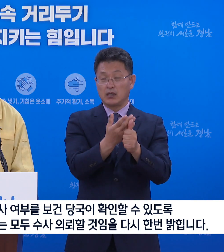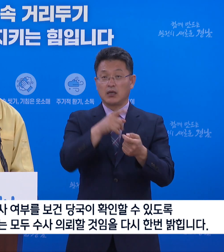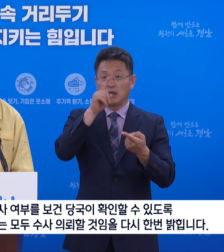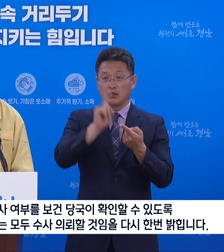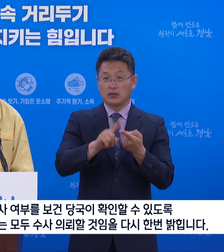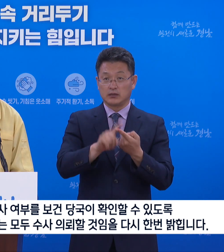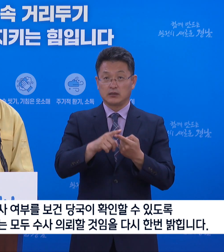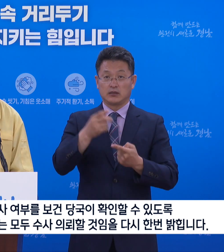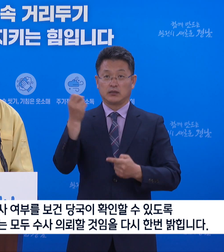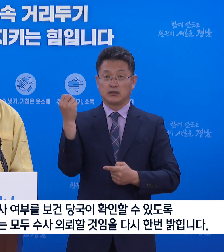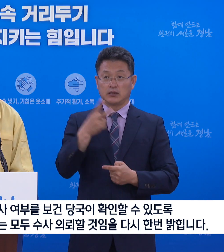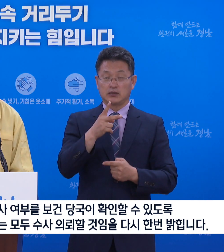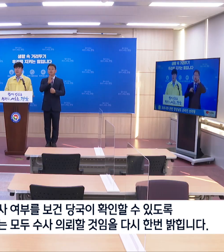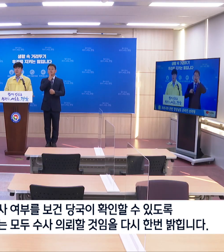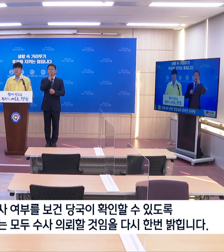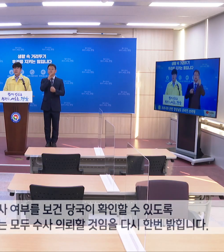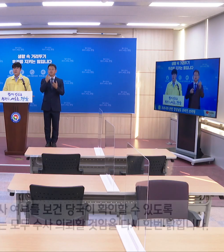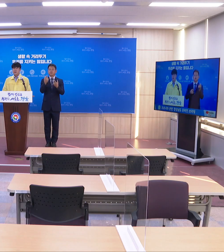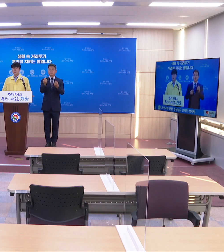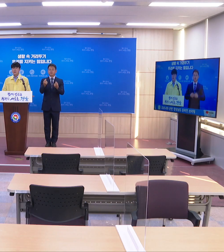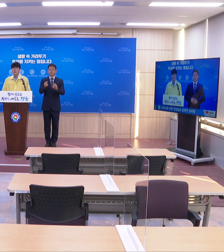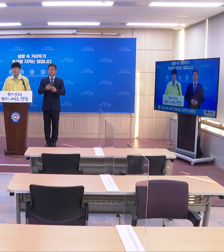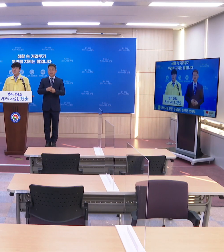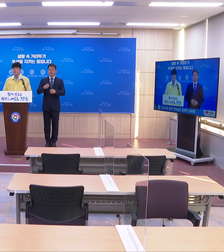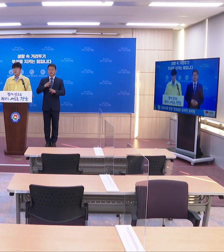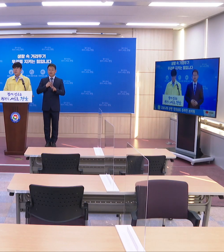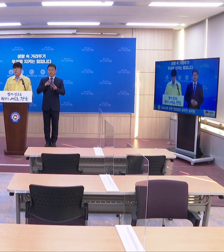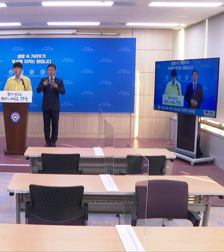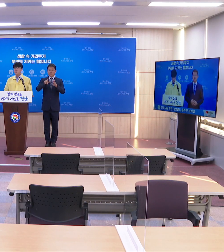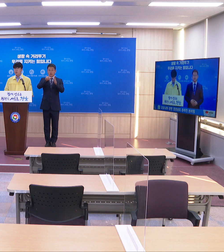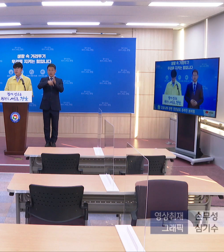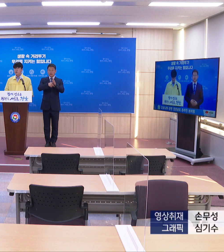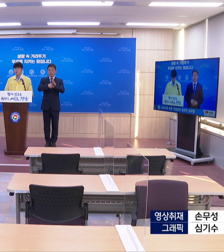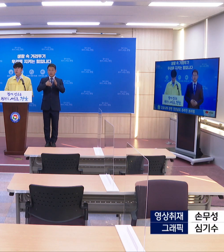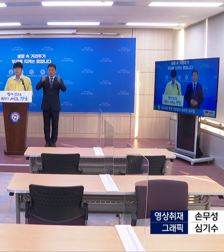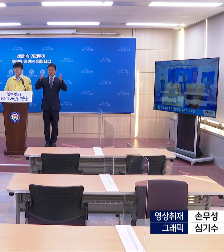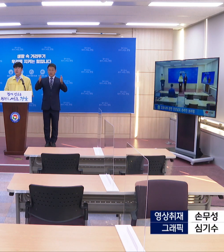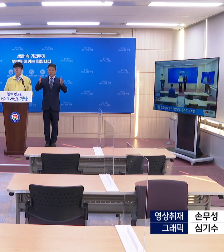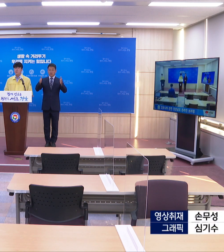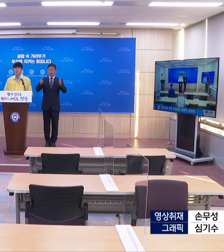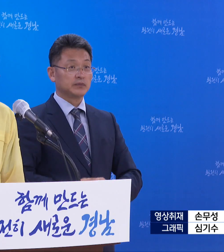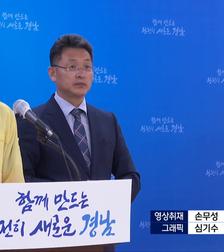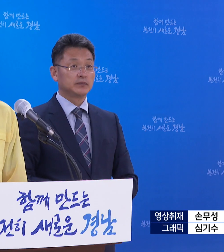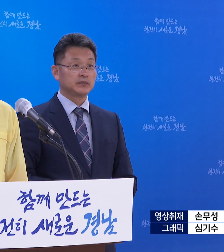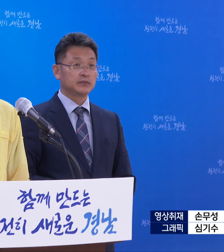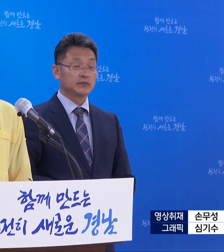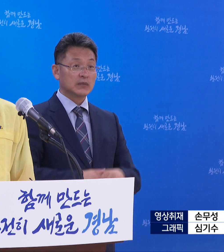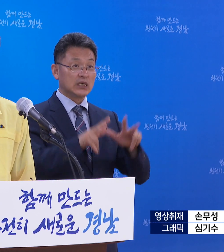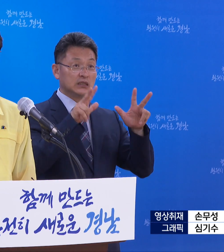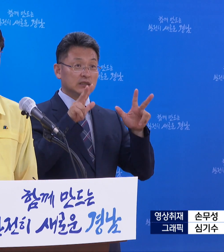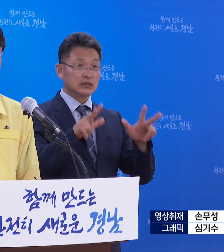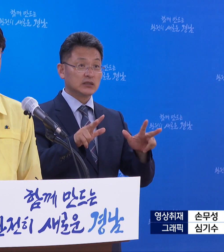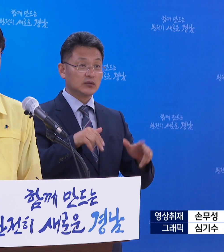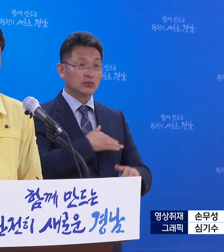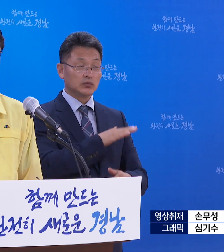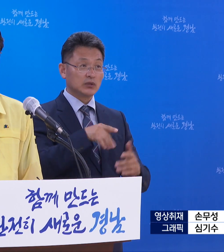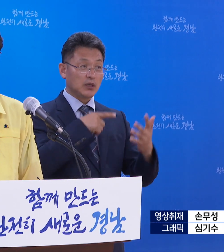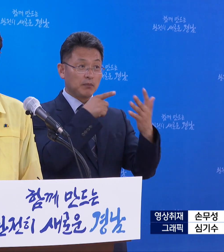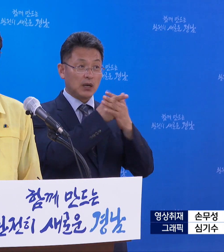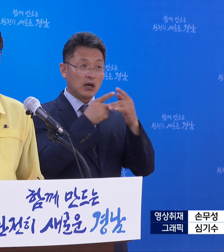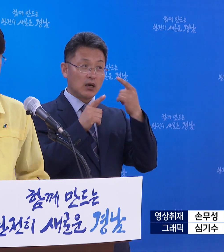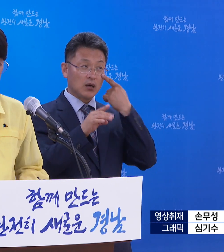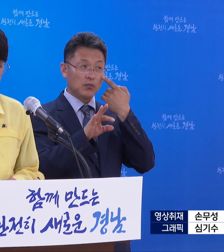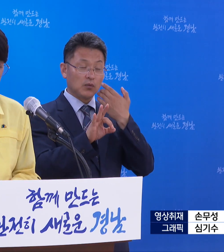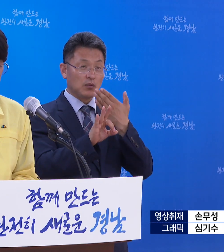다시 한번 밝힙니다 돈은 사회적 거리두기 2단계 발견 기준인 1일 10명 이상 환자가 나오지는